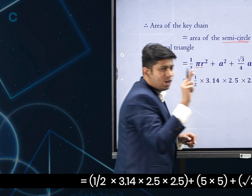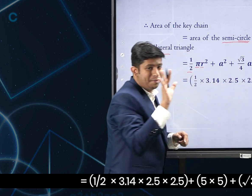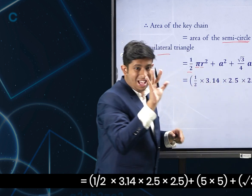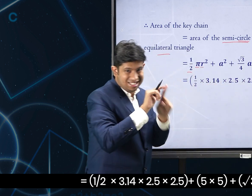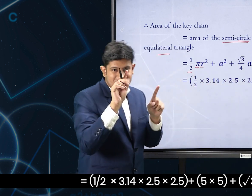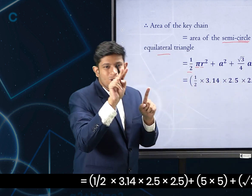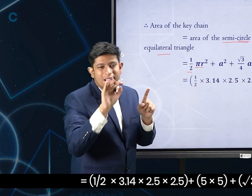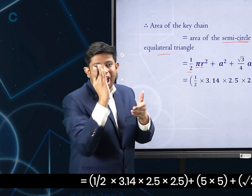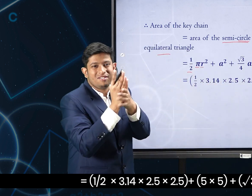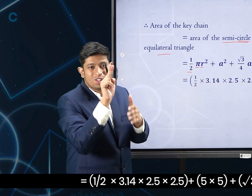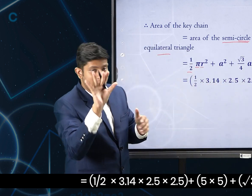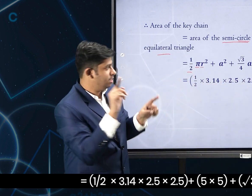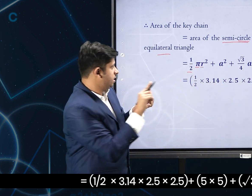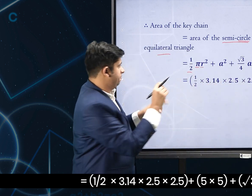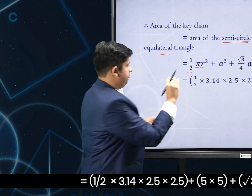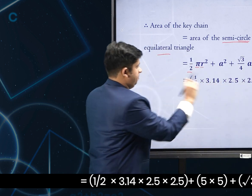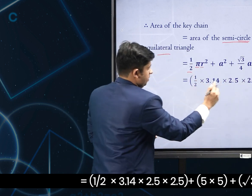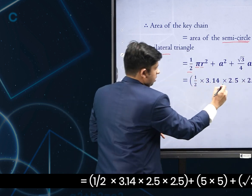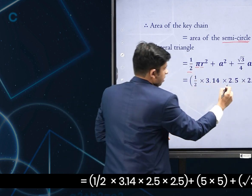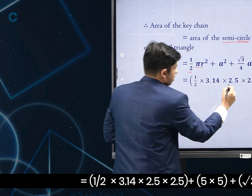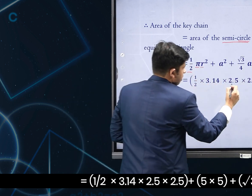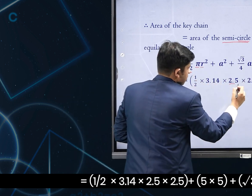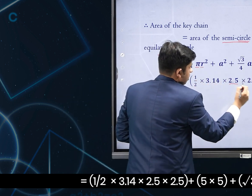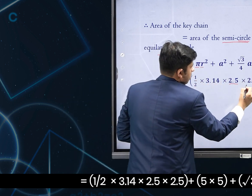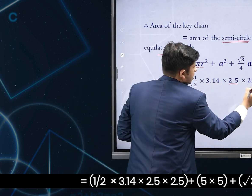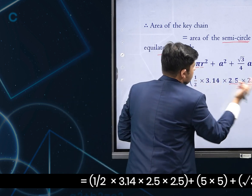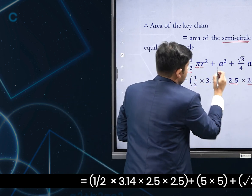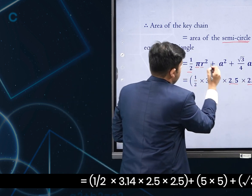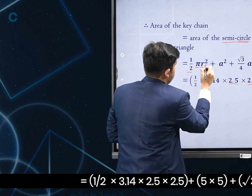ప్లస్ √3/4 × 5 × 5.